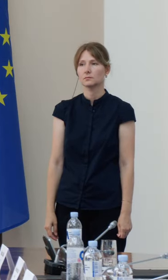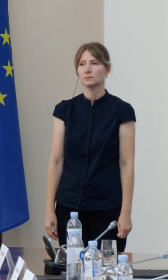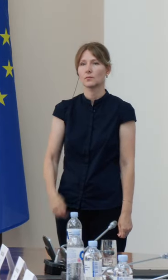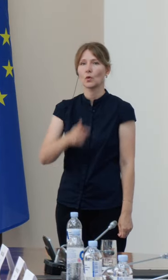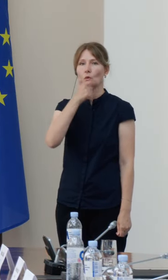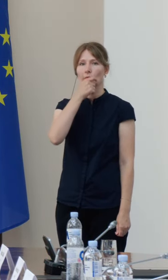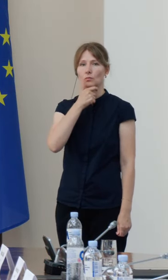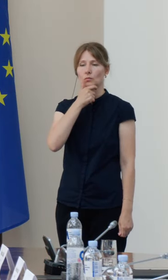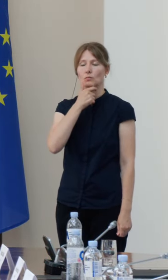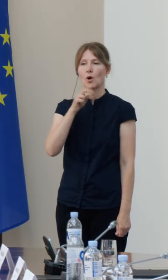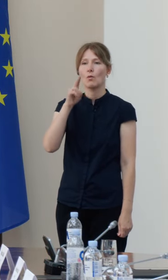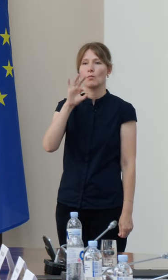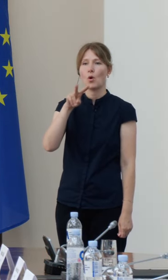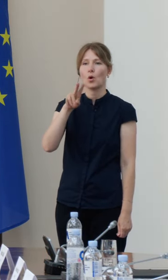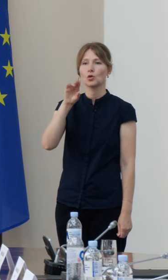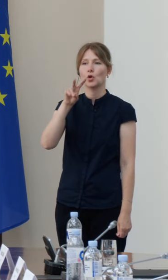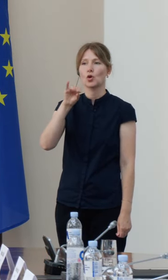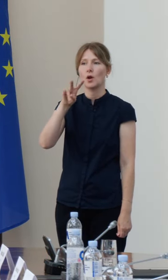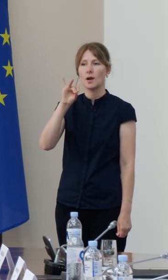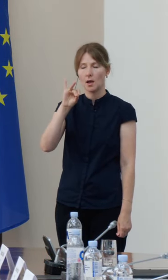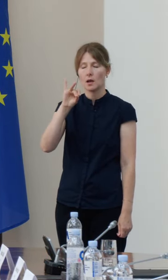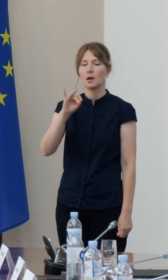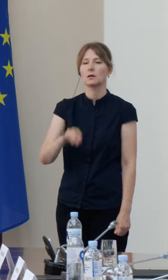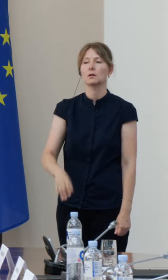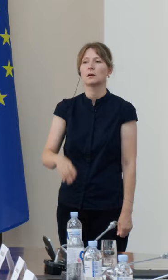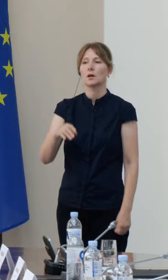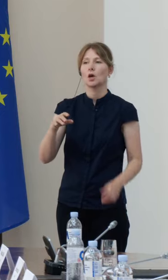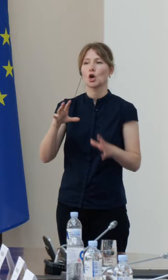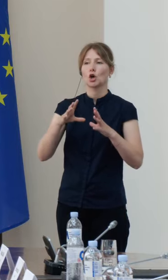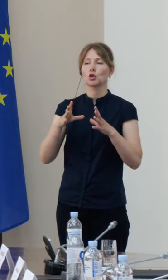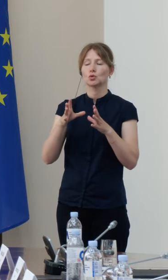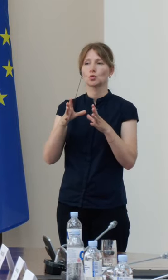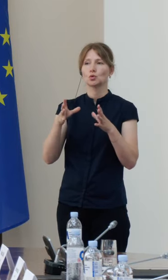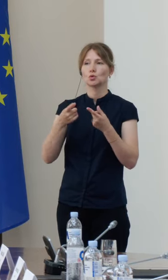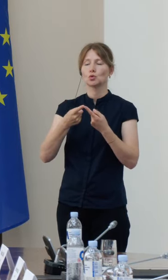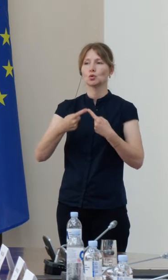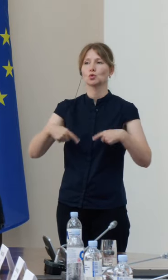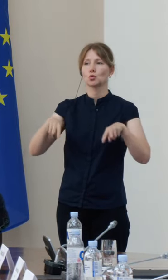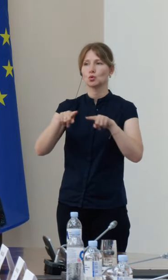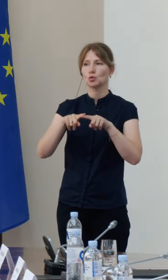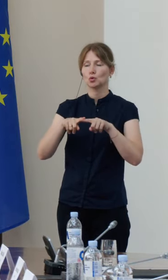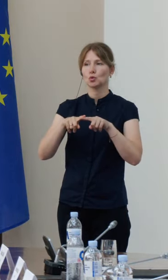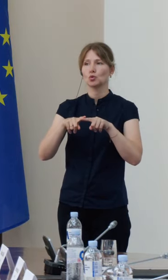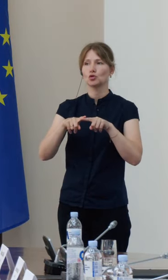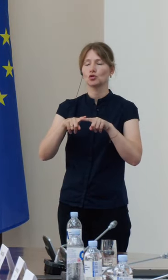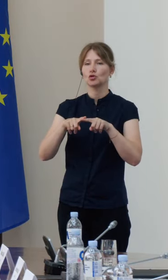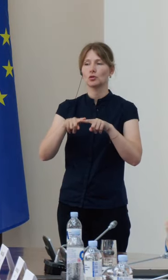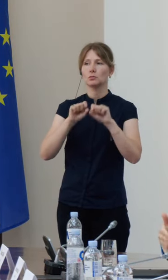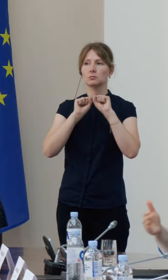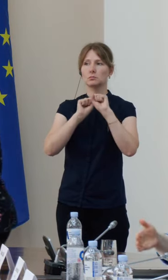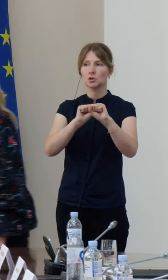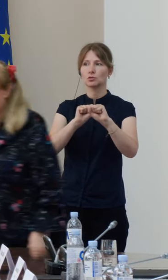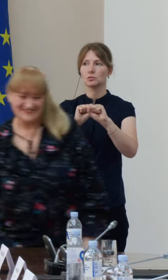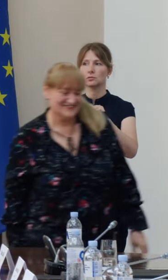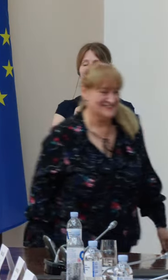Următorul semnatar este domnul Paul Donnelly, reprezentant Social Protection Technical Assistance Advice and Resources Facility.